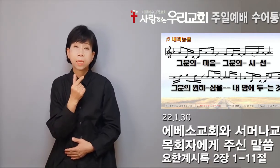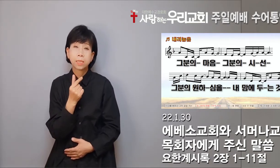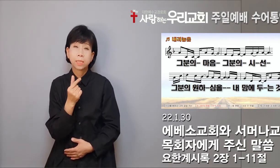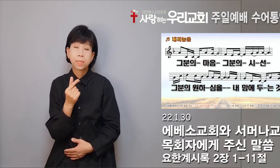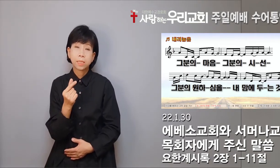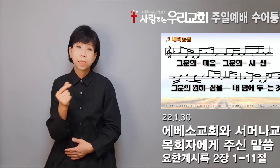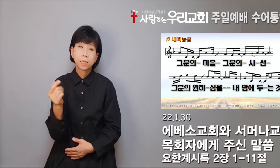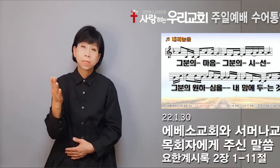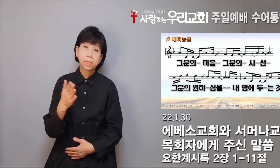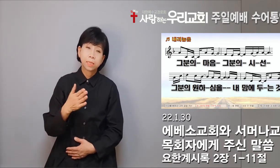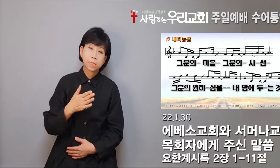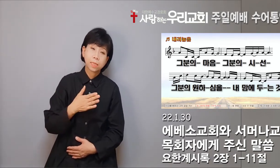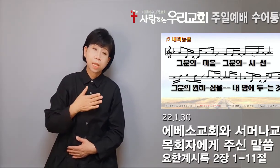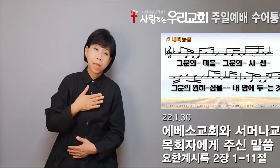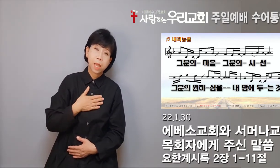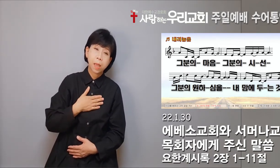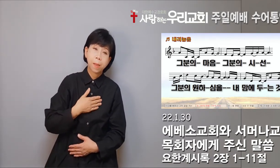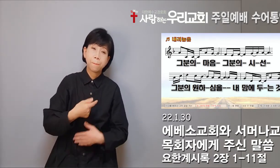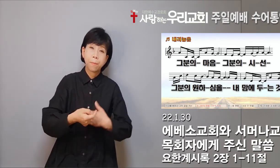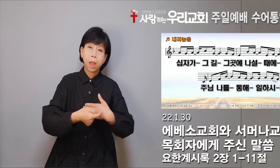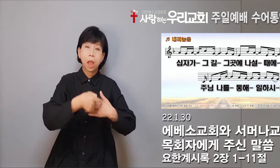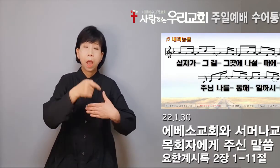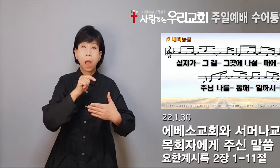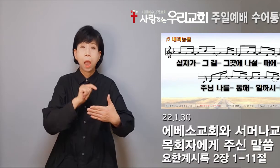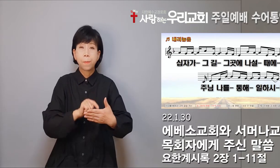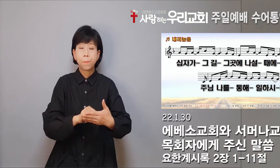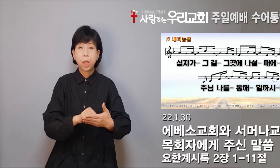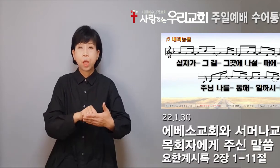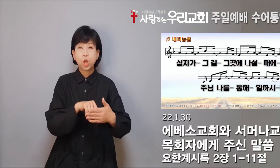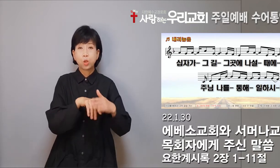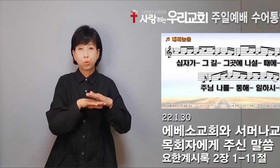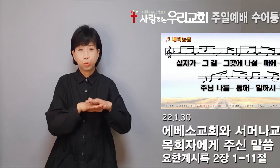내 맘에 드는 것